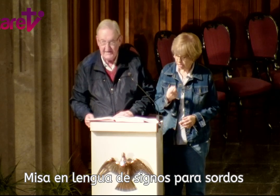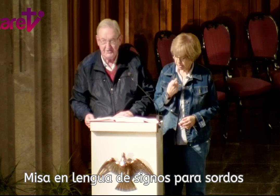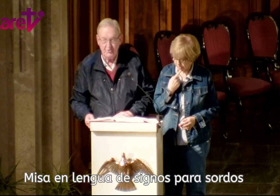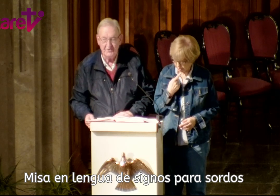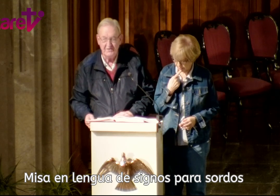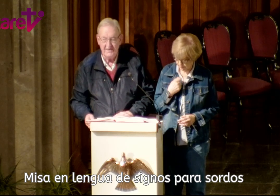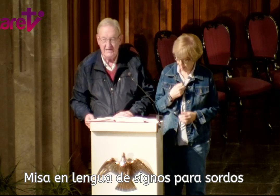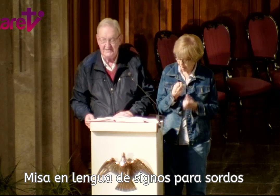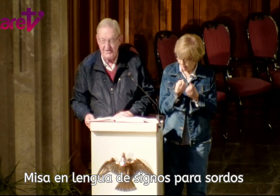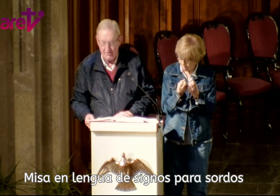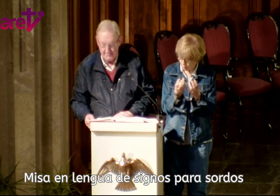Esto dice el Señor.